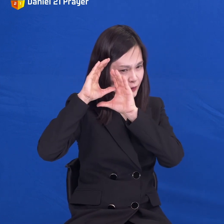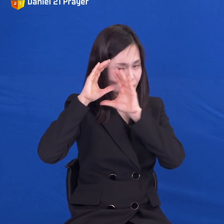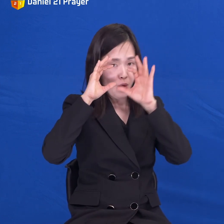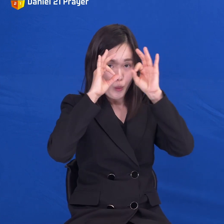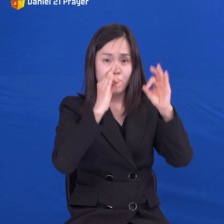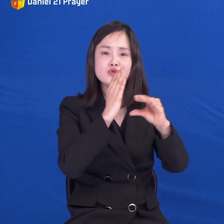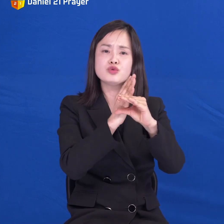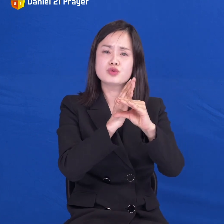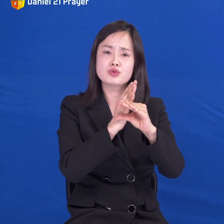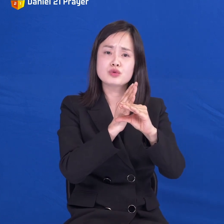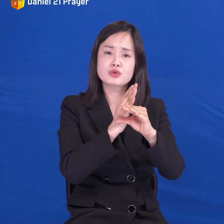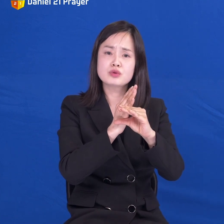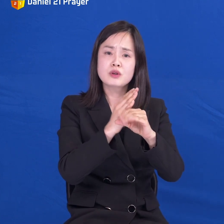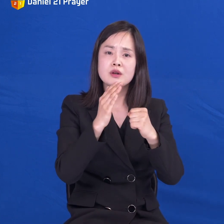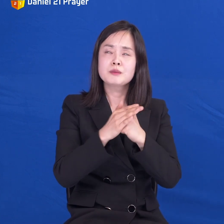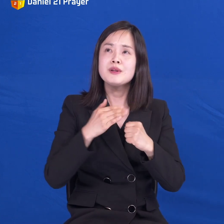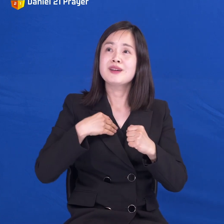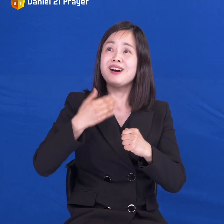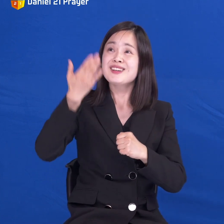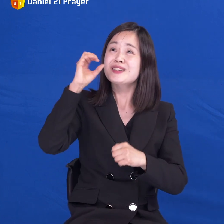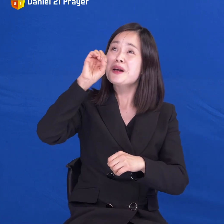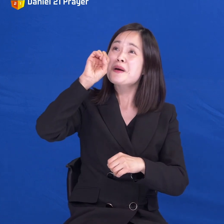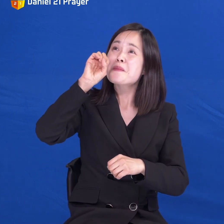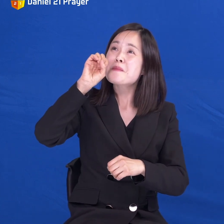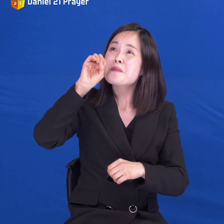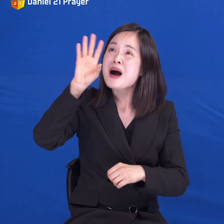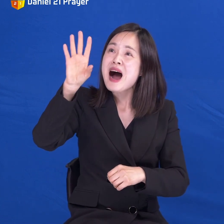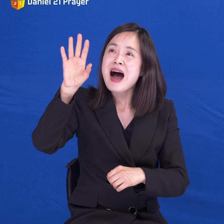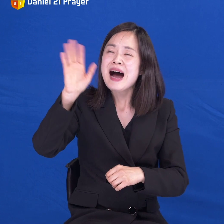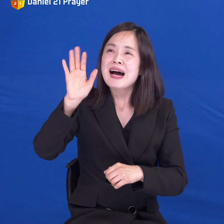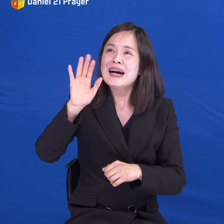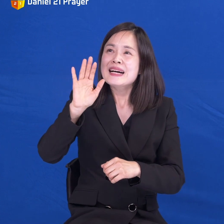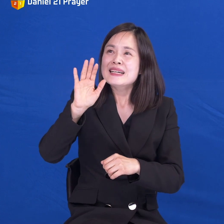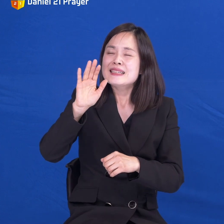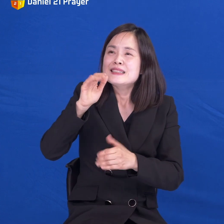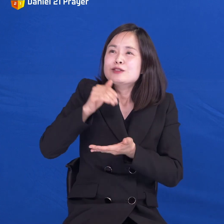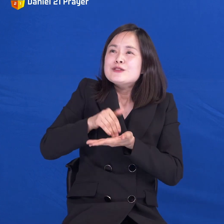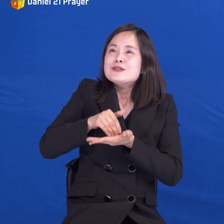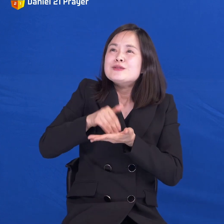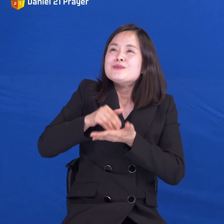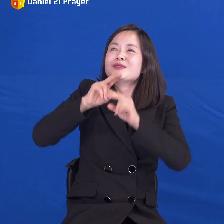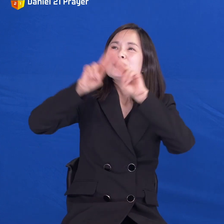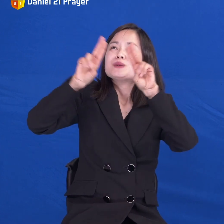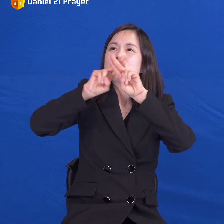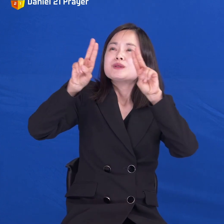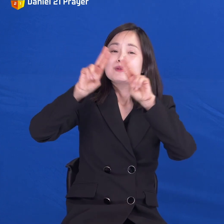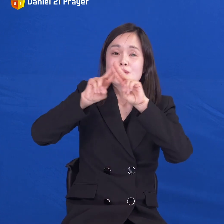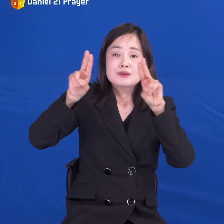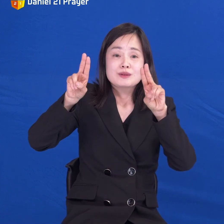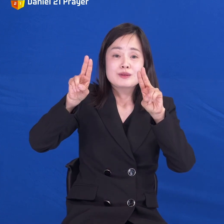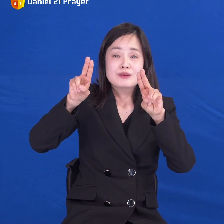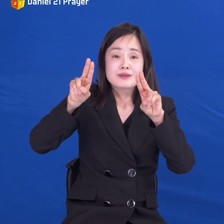하나님 취소입니다. 그래서 하나님께 취소해 주셨어요.